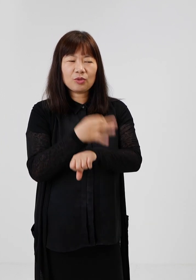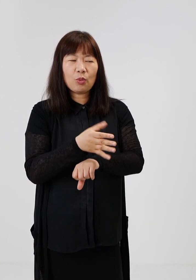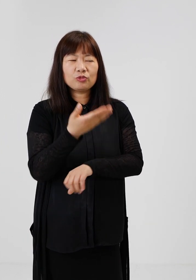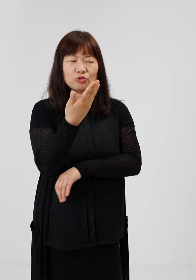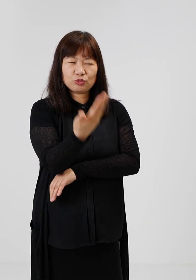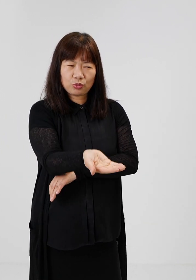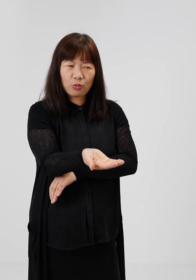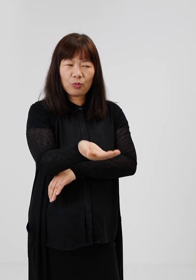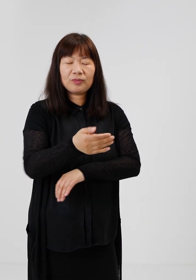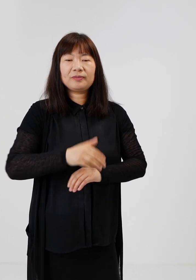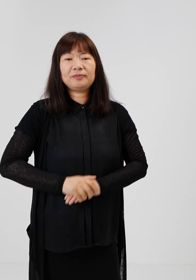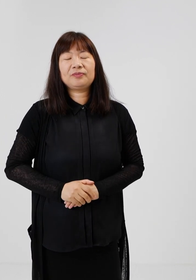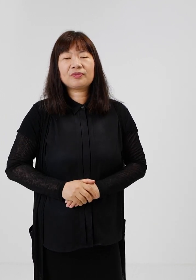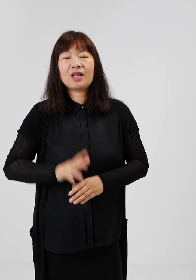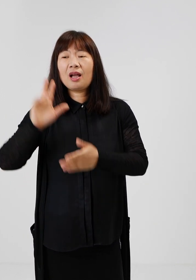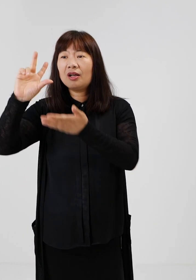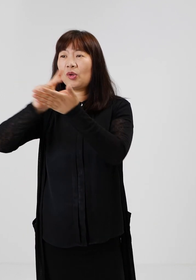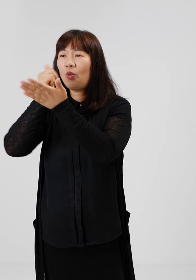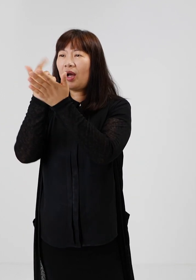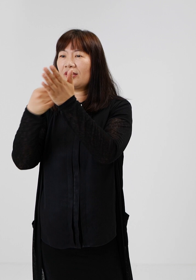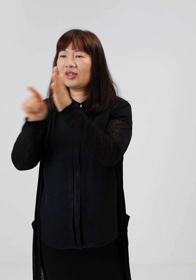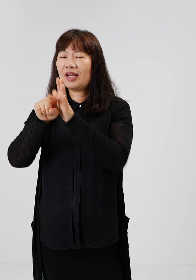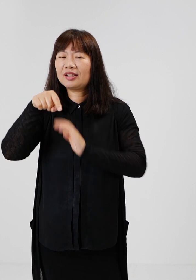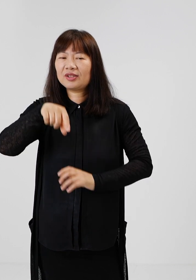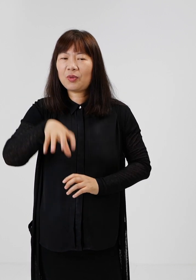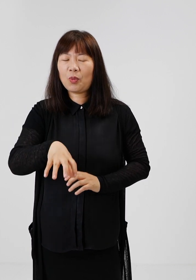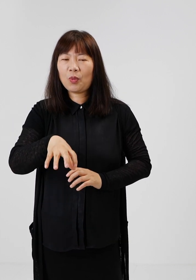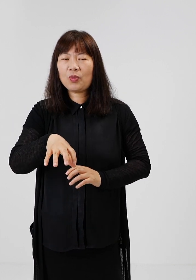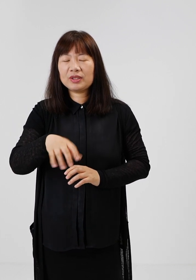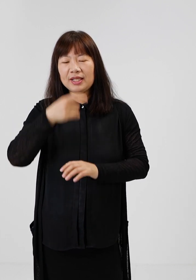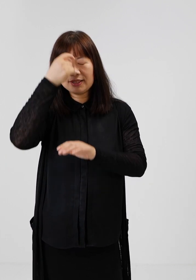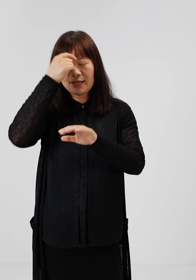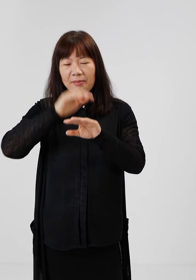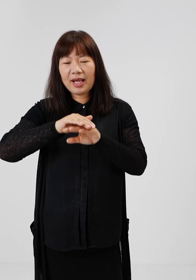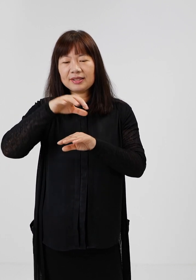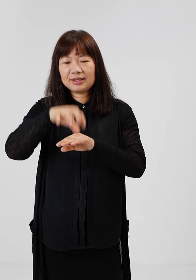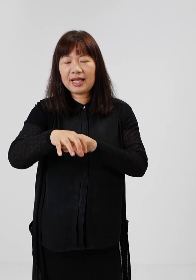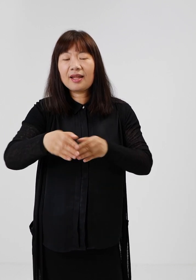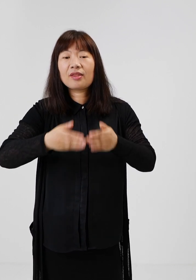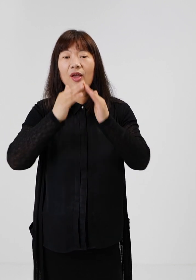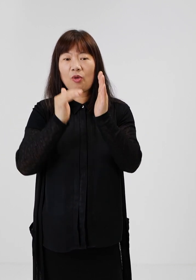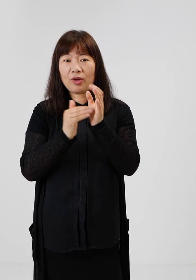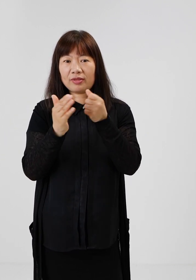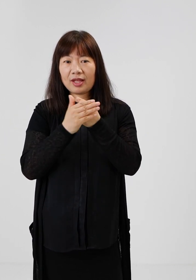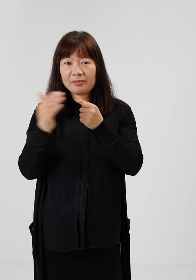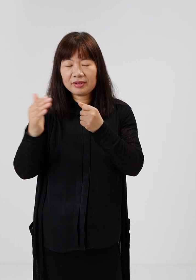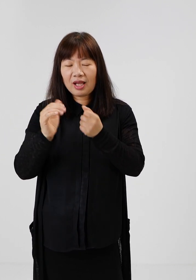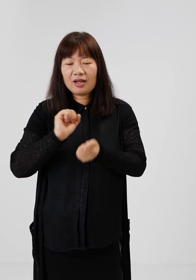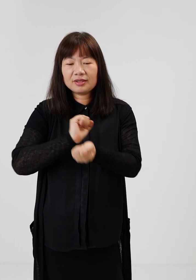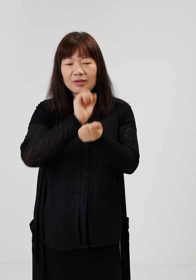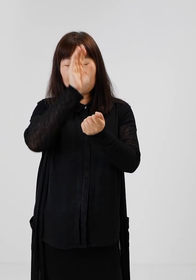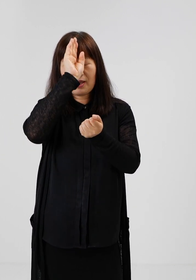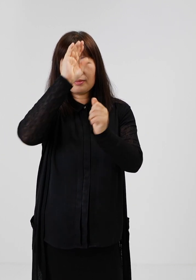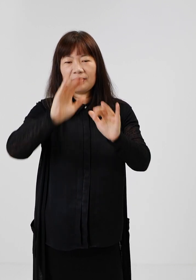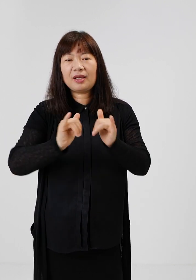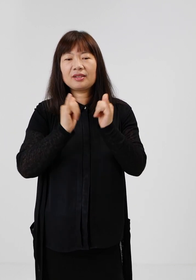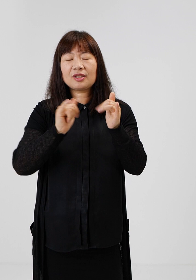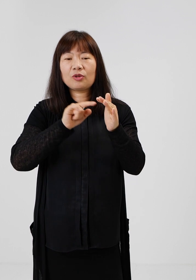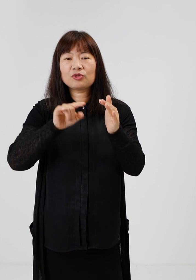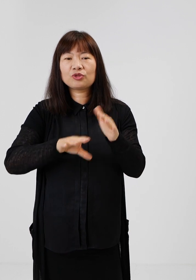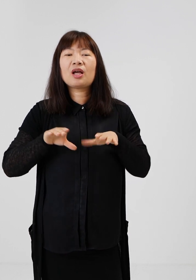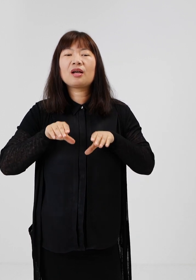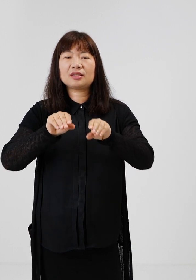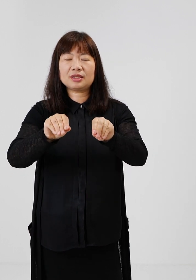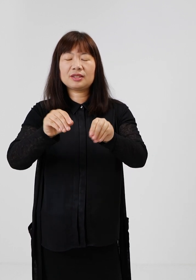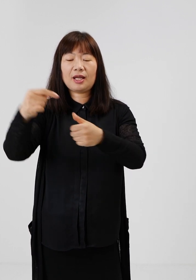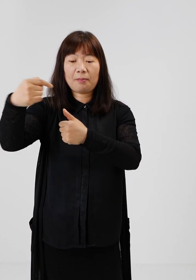내가 여호와를 위하여 여기 한 제단을 쌓으리니 그리하면 전염병이 백성 중에서